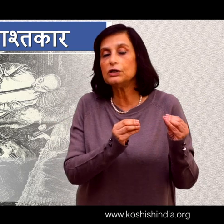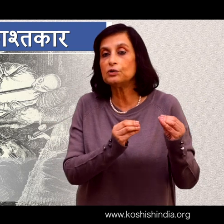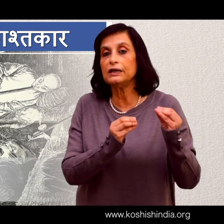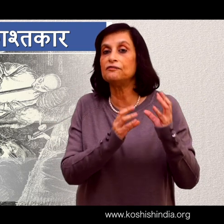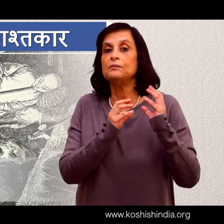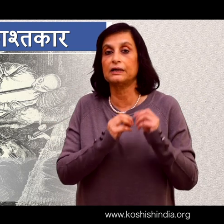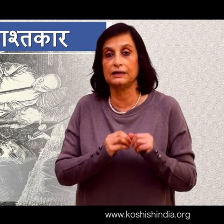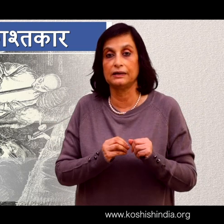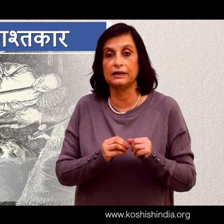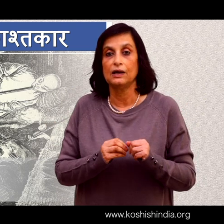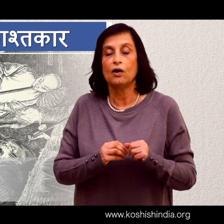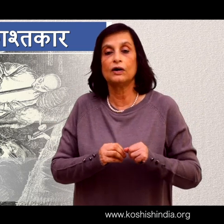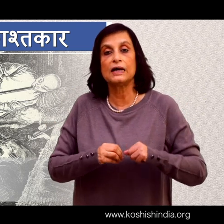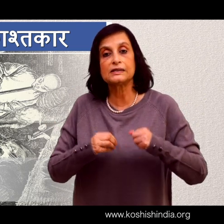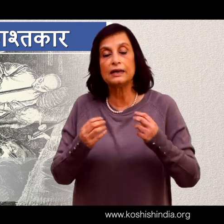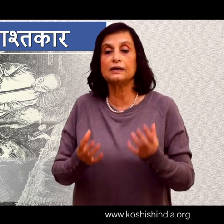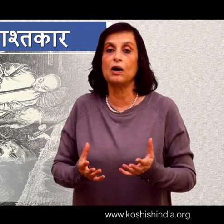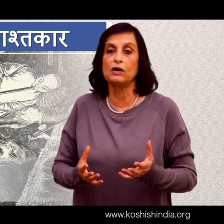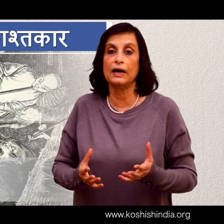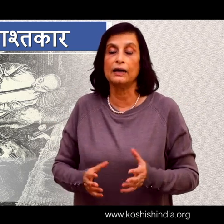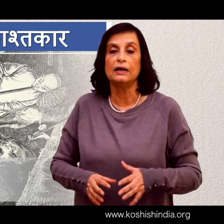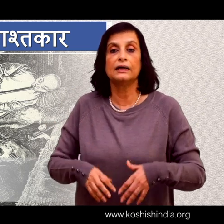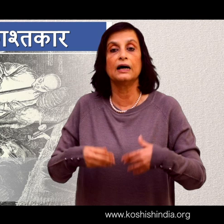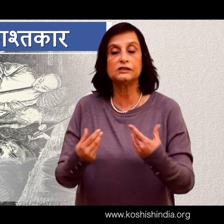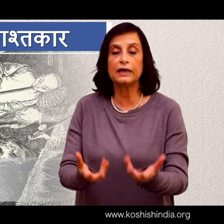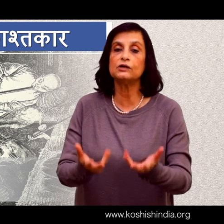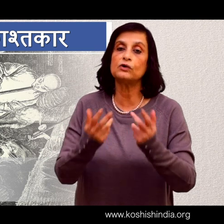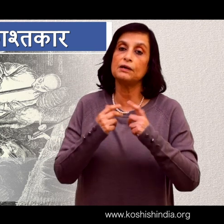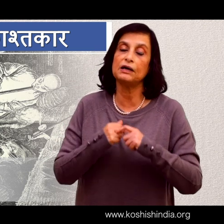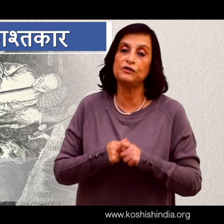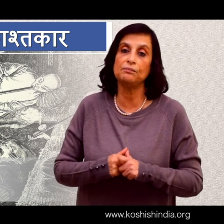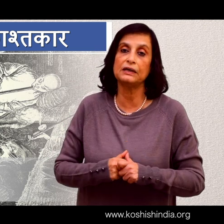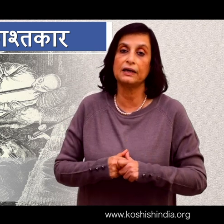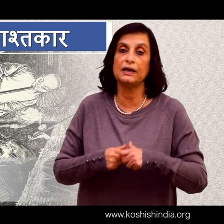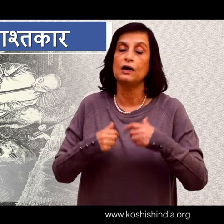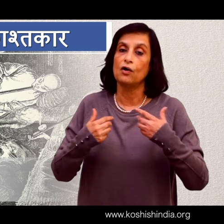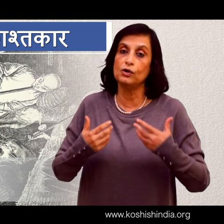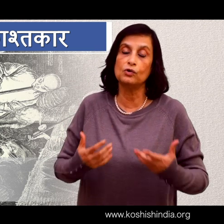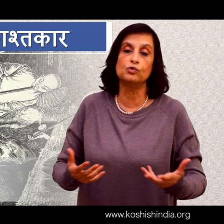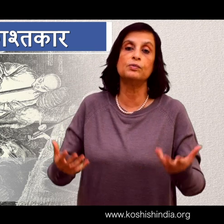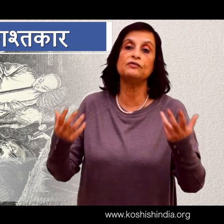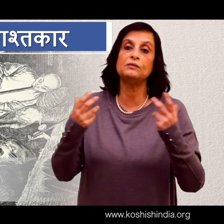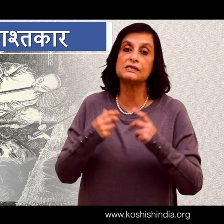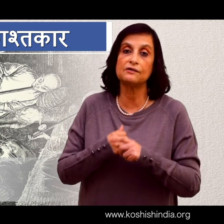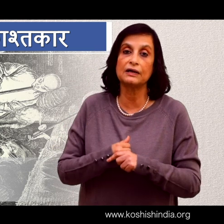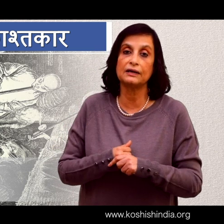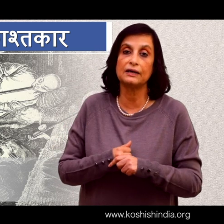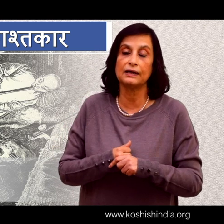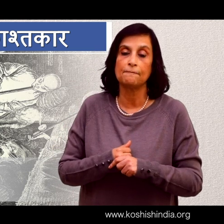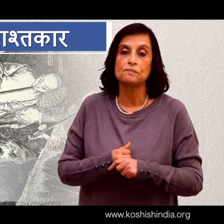लगी। औरऐसीस्थितिउत्पन्नहोगईकि हरचायकीदुकानपरअफीमबिकरहीथी औरलोगबड़ीमात्रामें अफीम